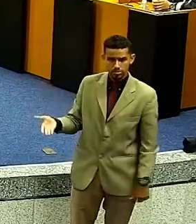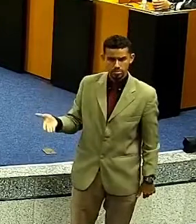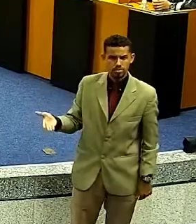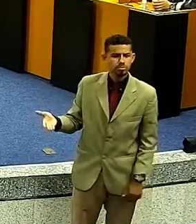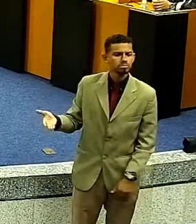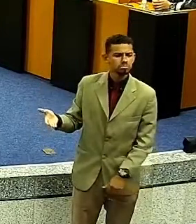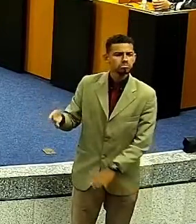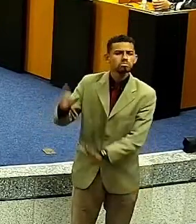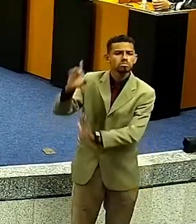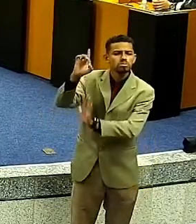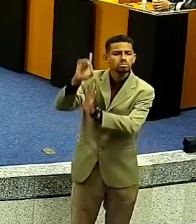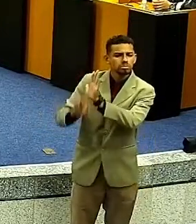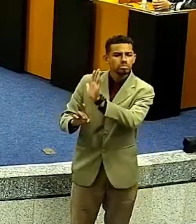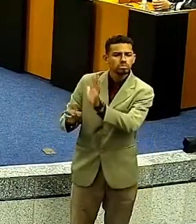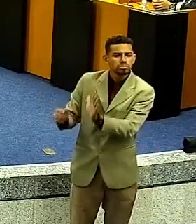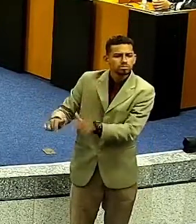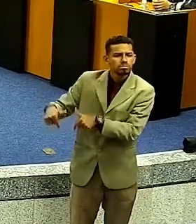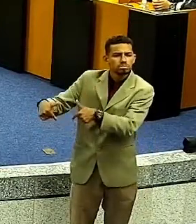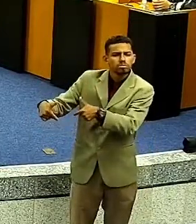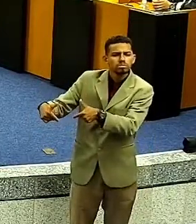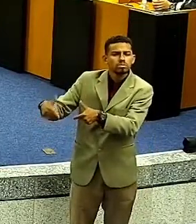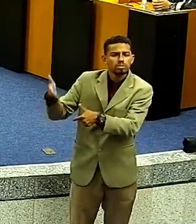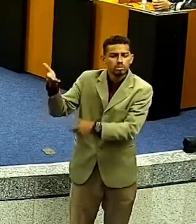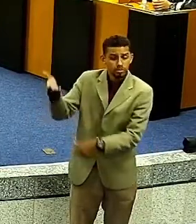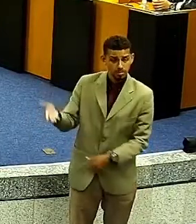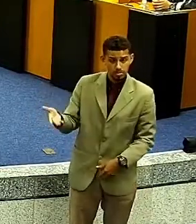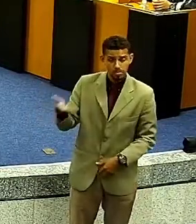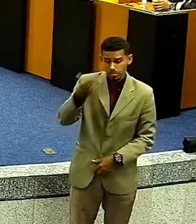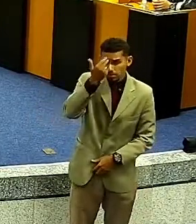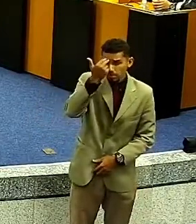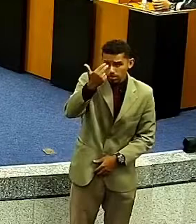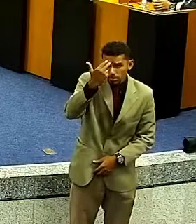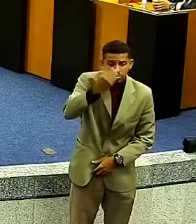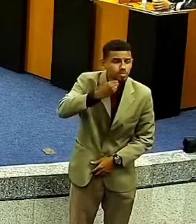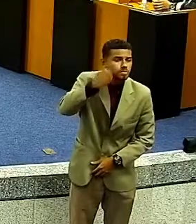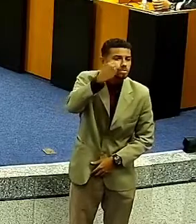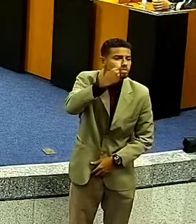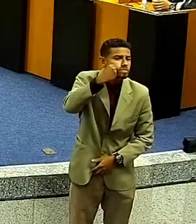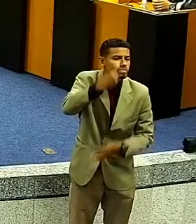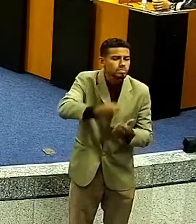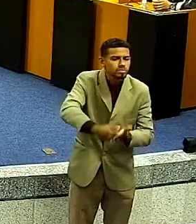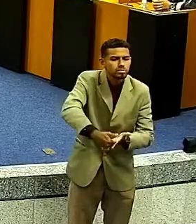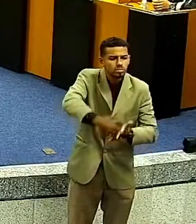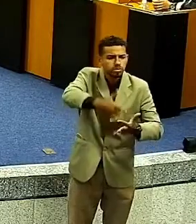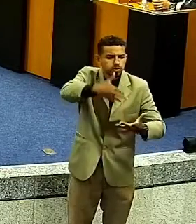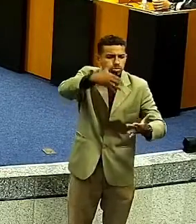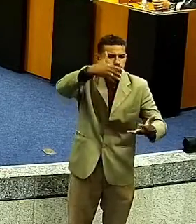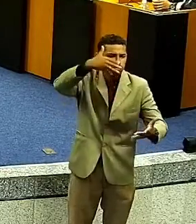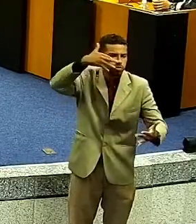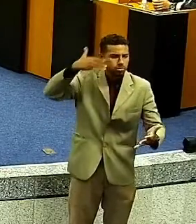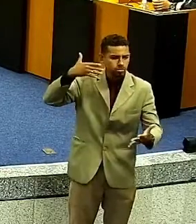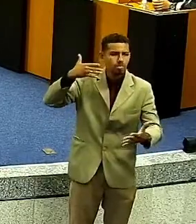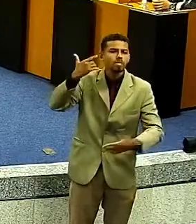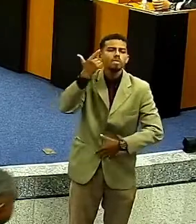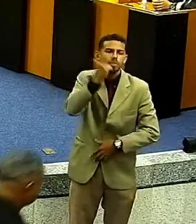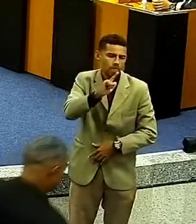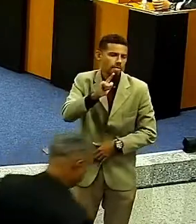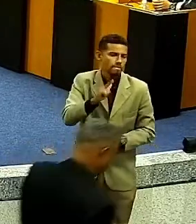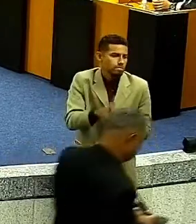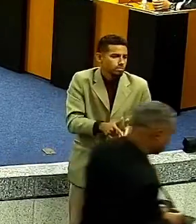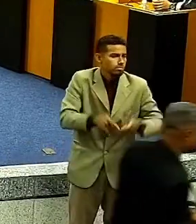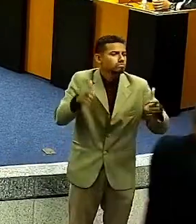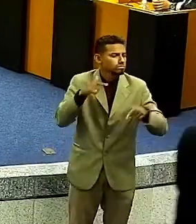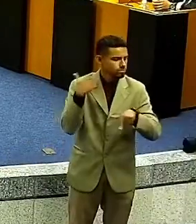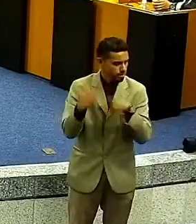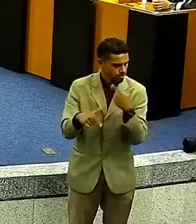maior dignidade cuja história o credencia a realização de um grande